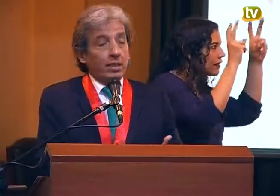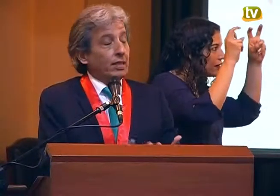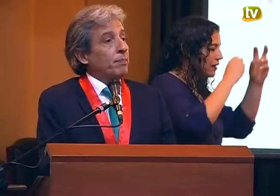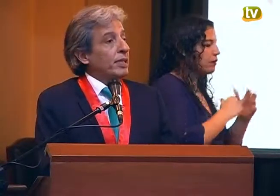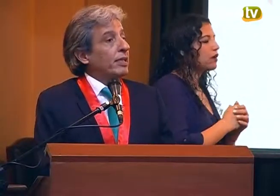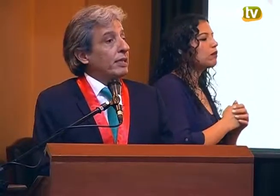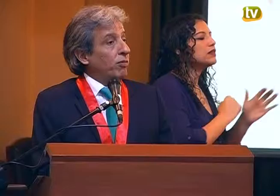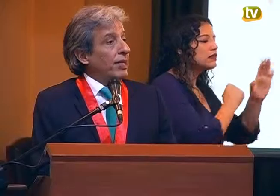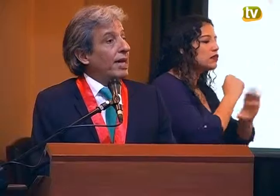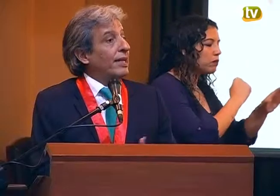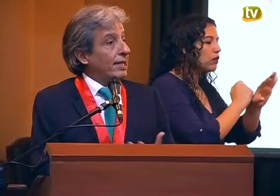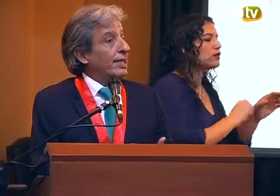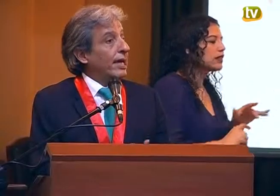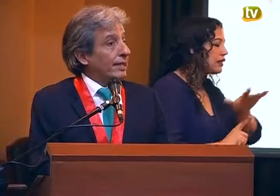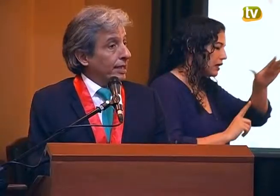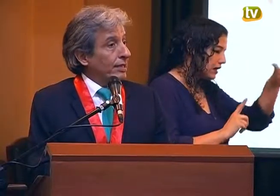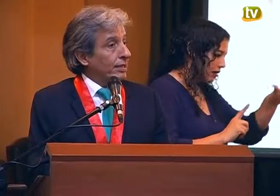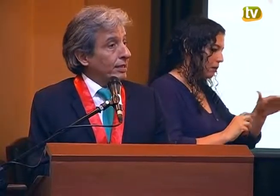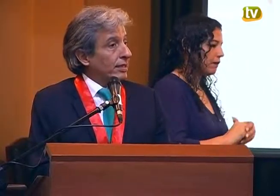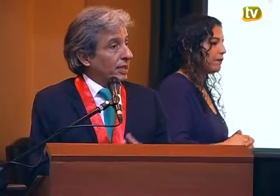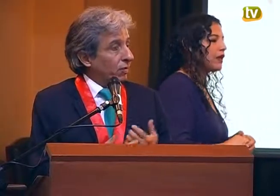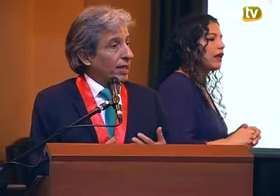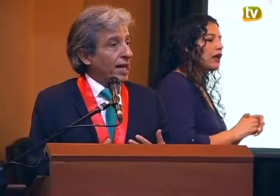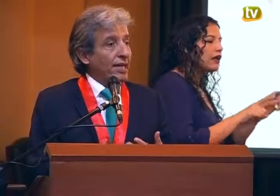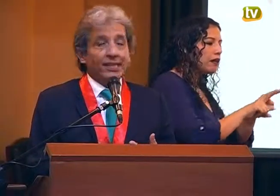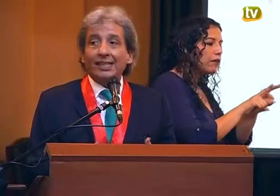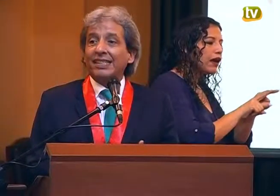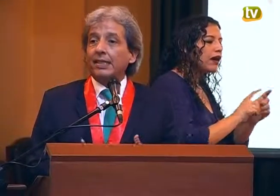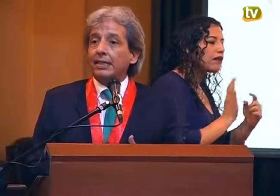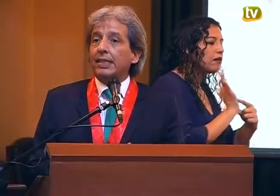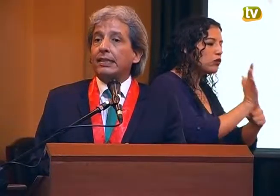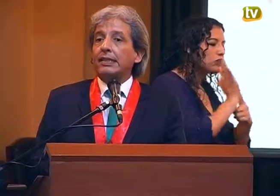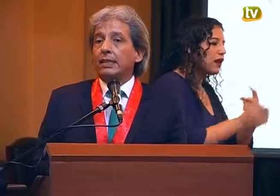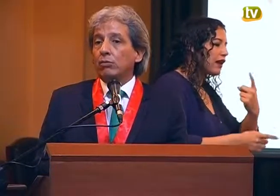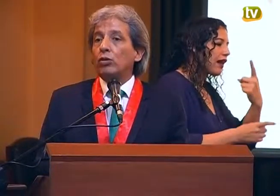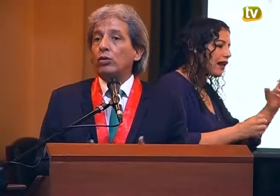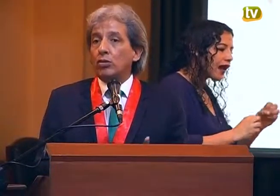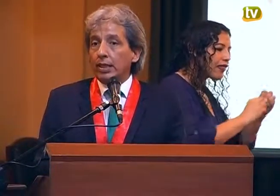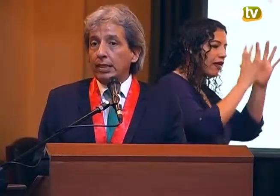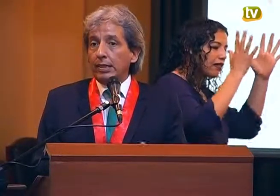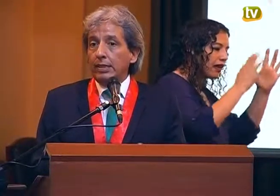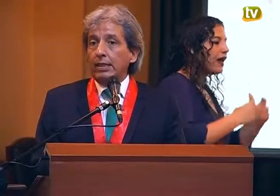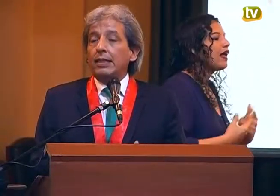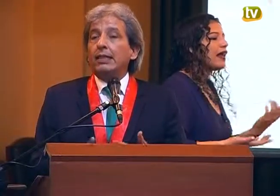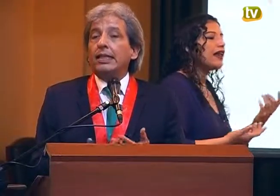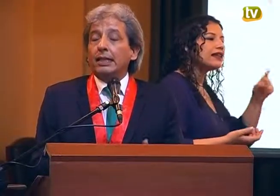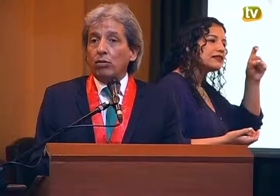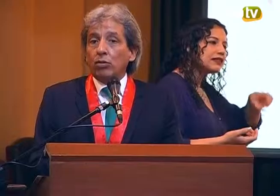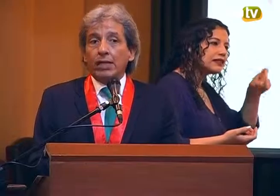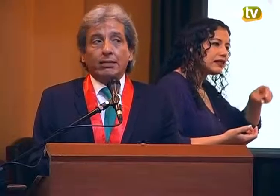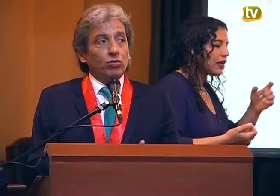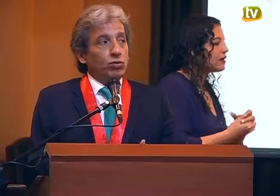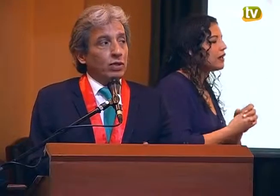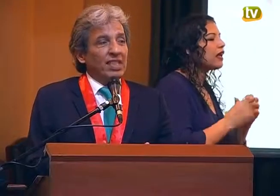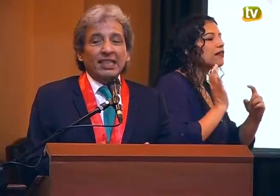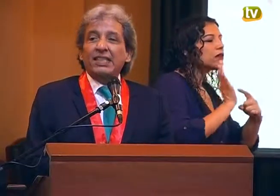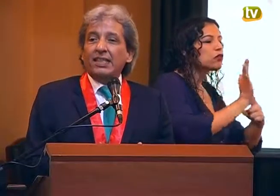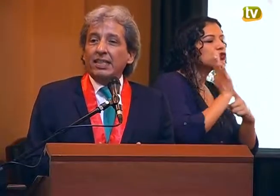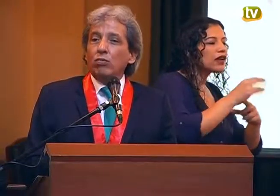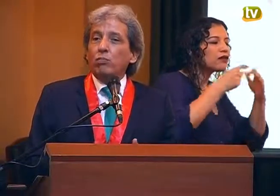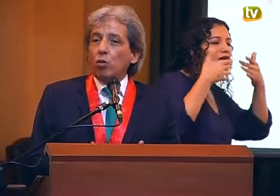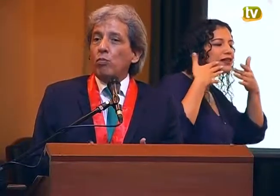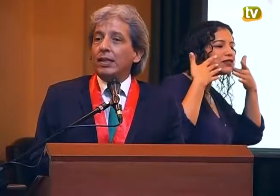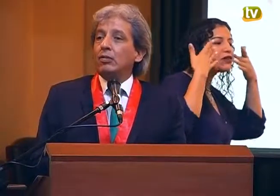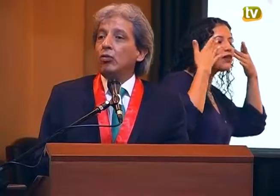climático, también se refleja en el día a día. Se refleja en esa necesidad que tenemos de sonreír, de tener un gesto y